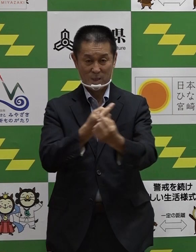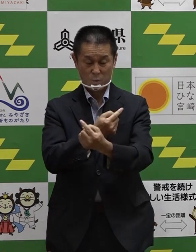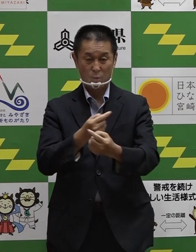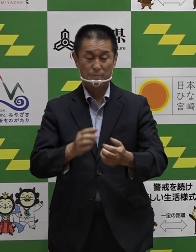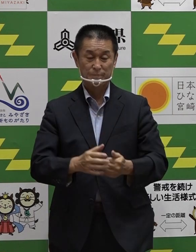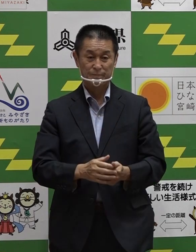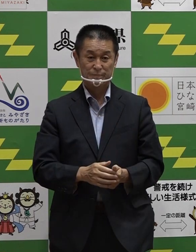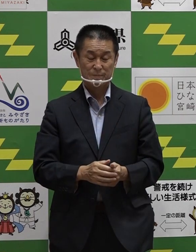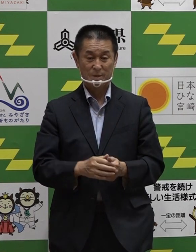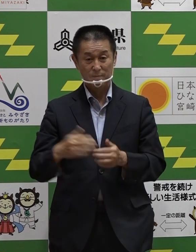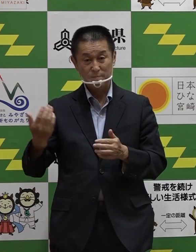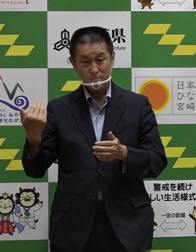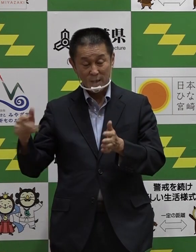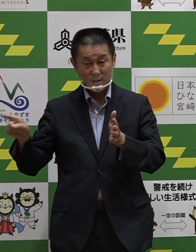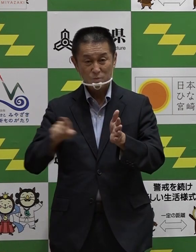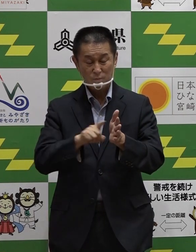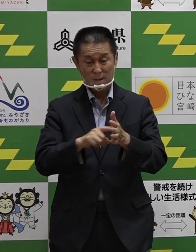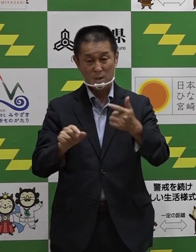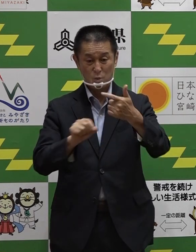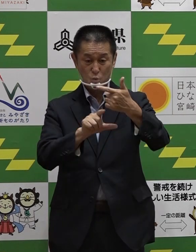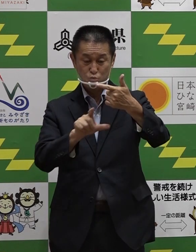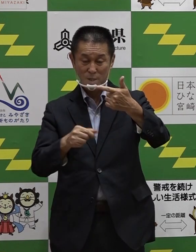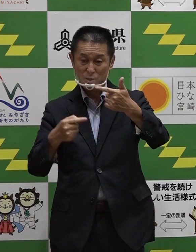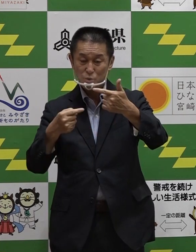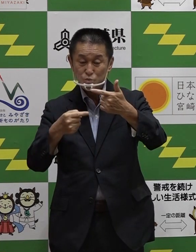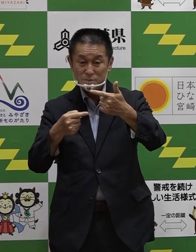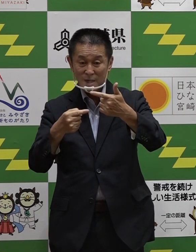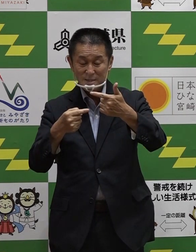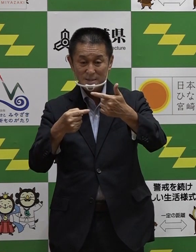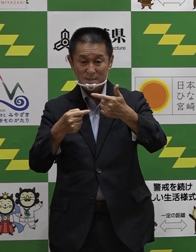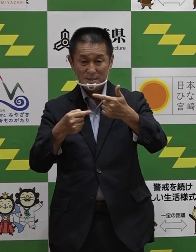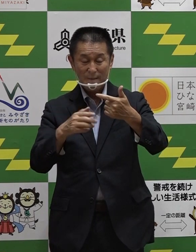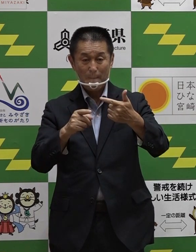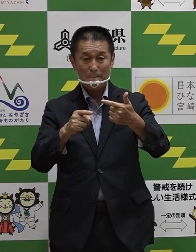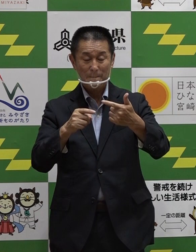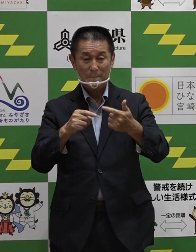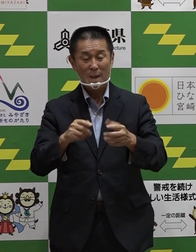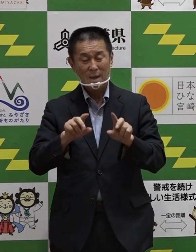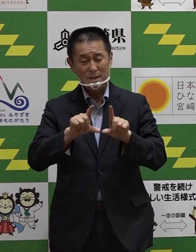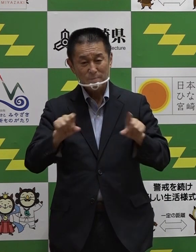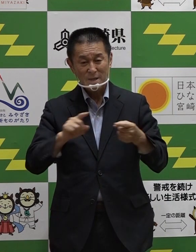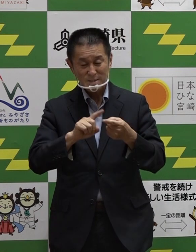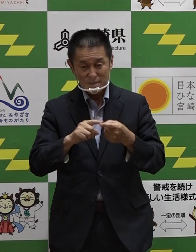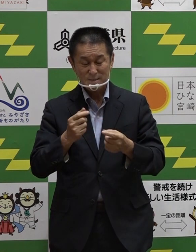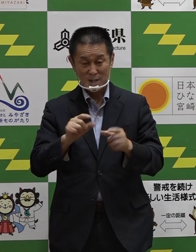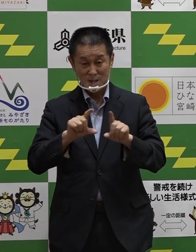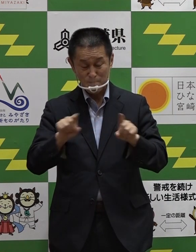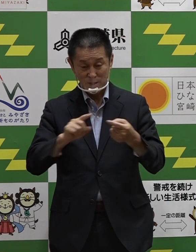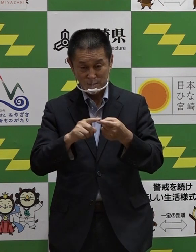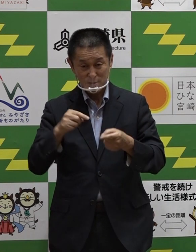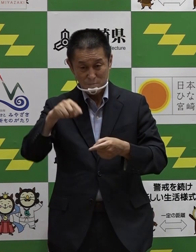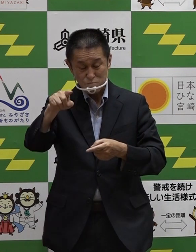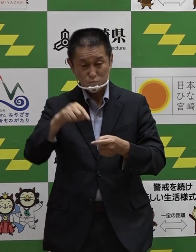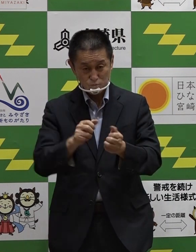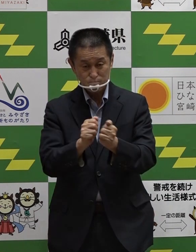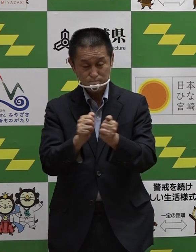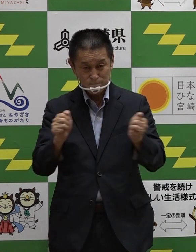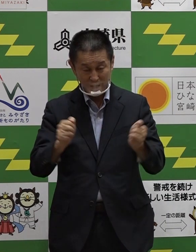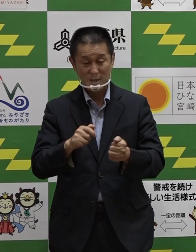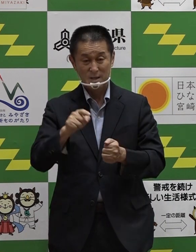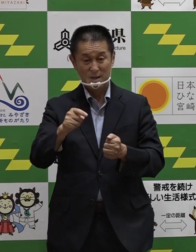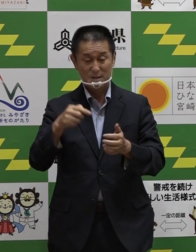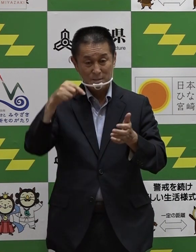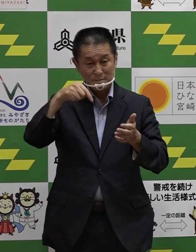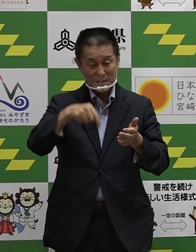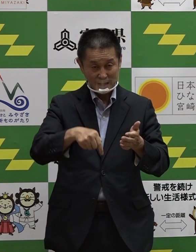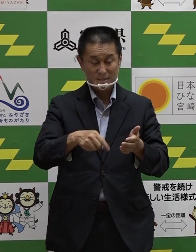これまではこの6月1日以降は基本的に一般的な往来については解除をされた中で、